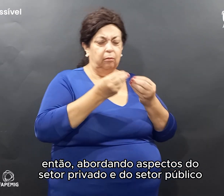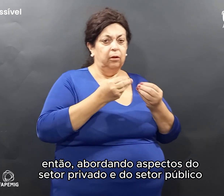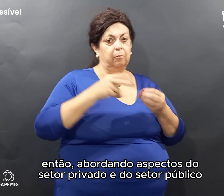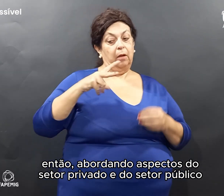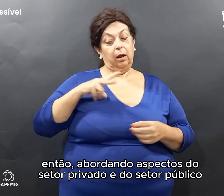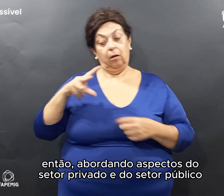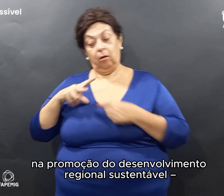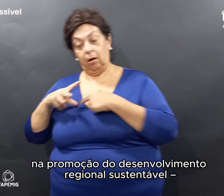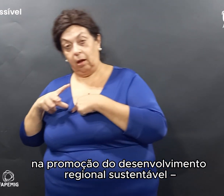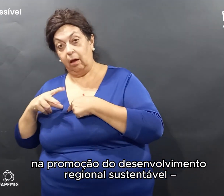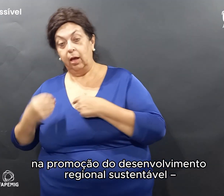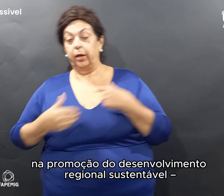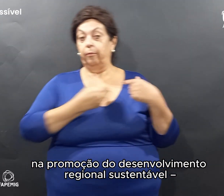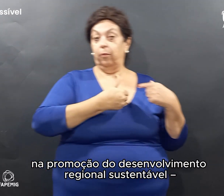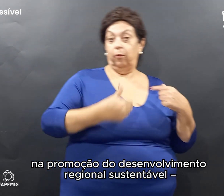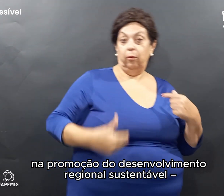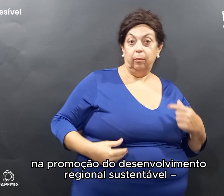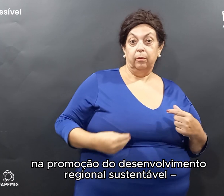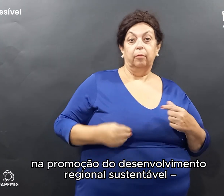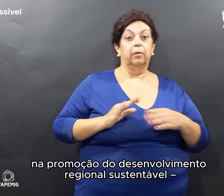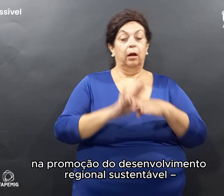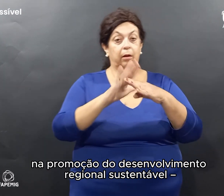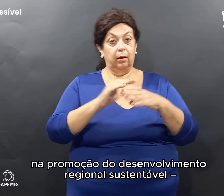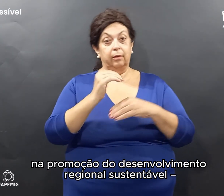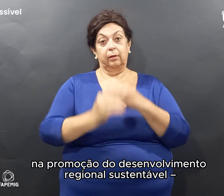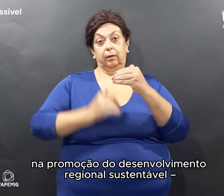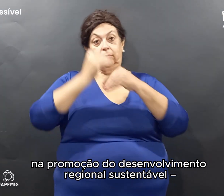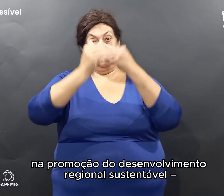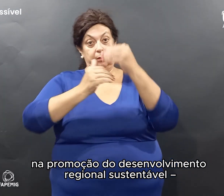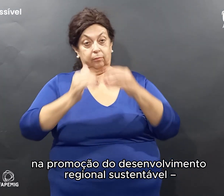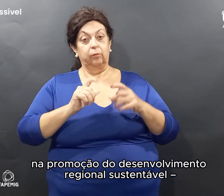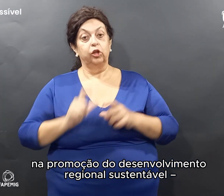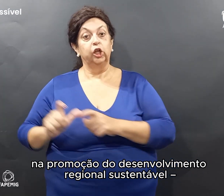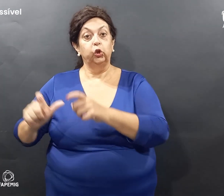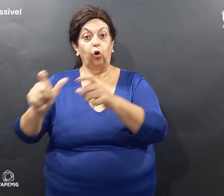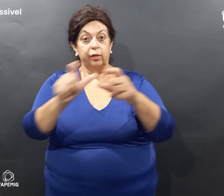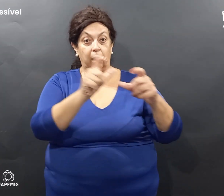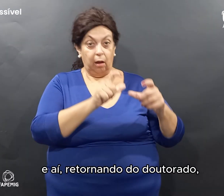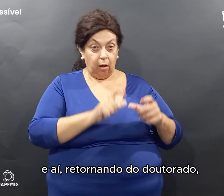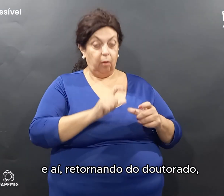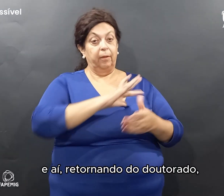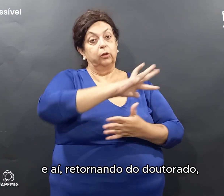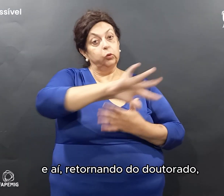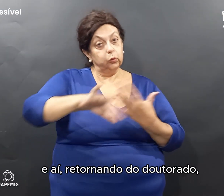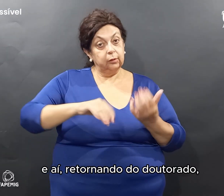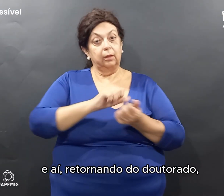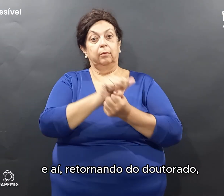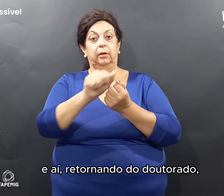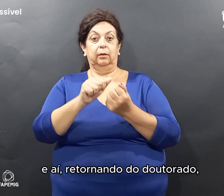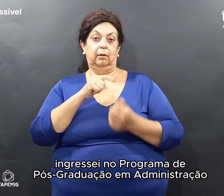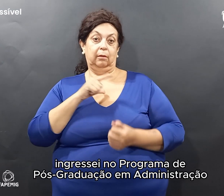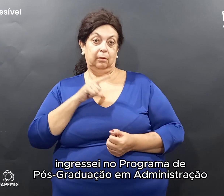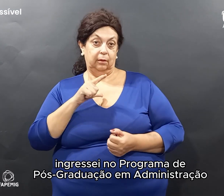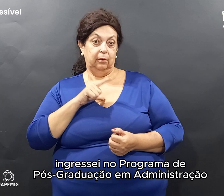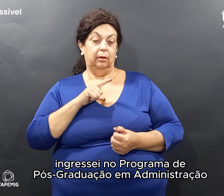setor público na promoção do desenvolvimento regional sustentável. E aí, retornando do doutorado, ingressei no programa